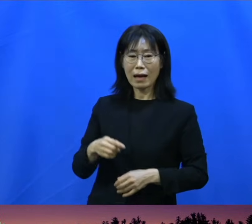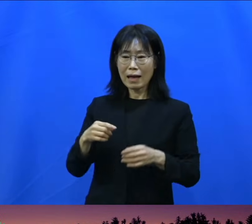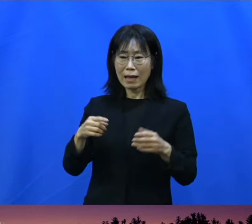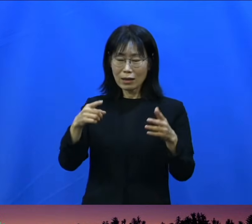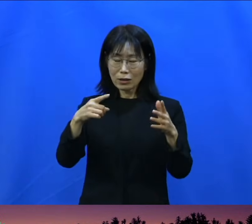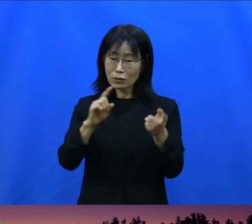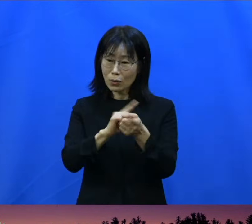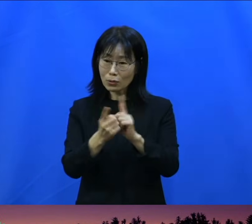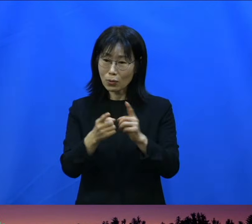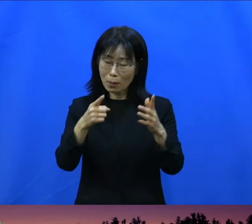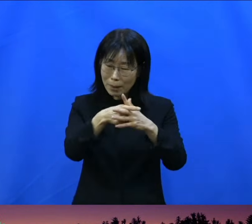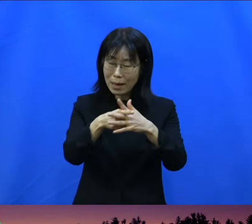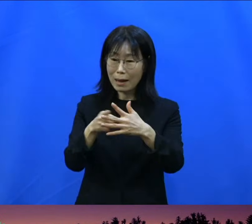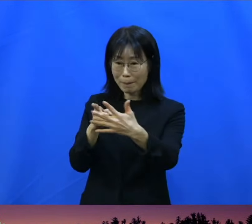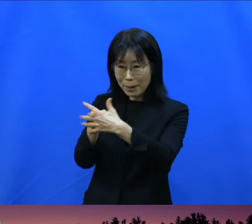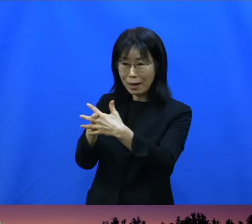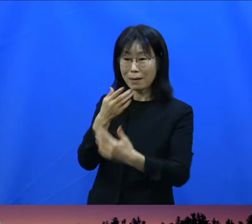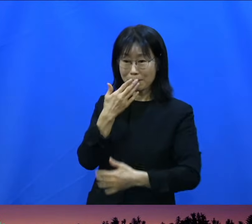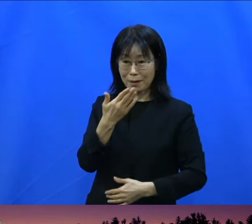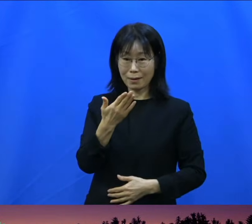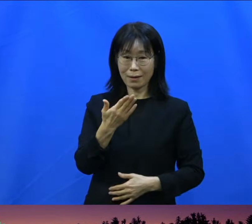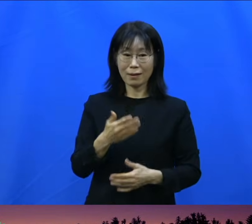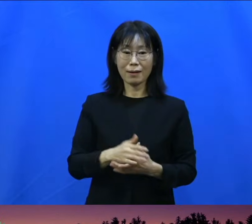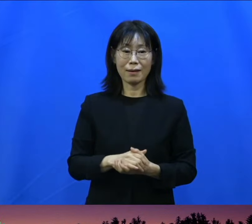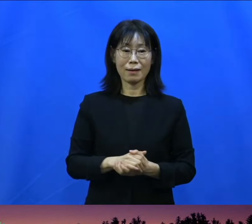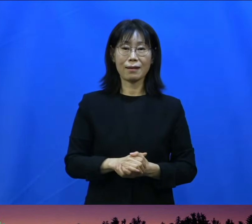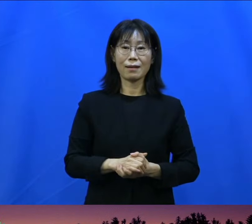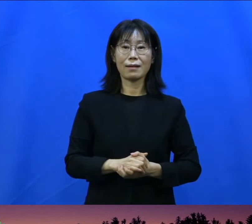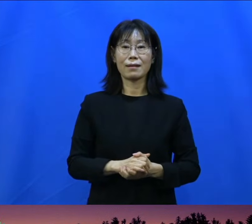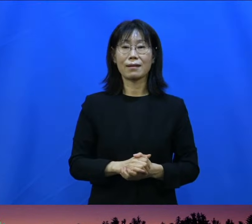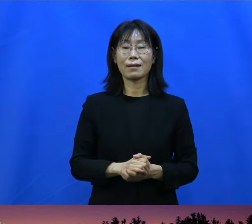보여요. 무슨 짓을 하는지 뭐 알 수가 없어요.